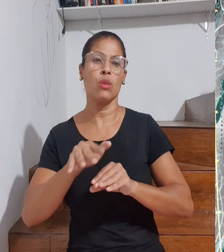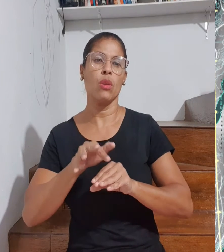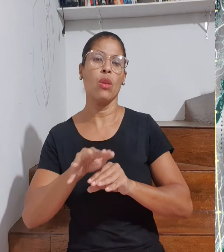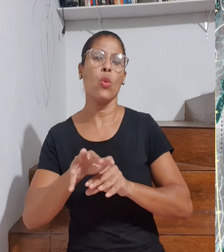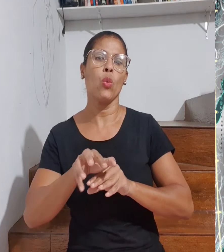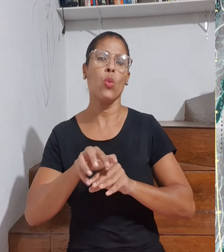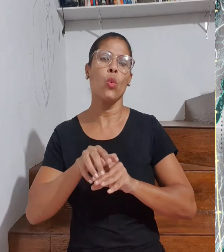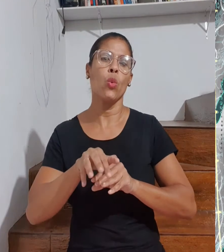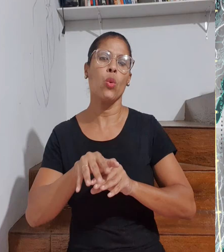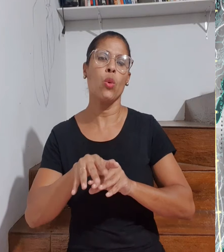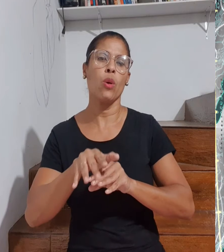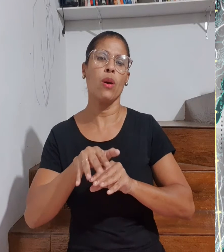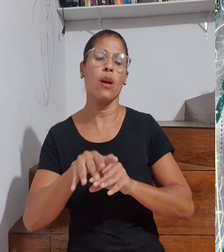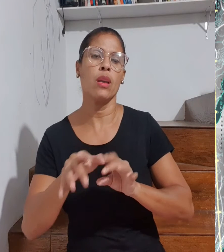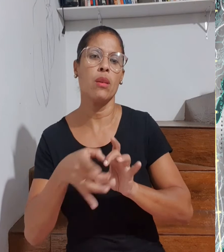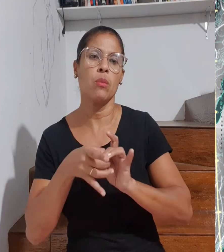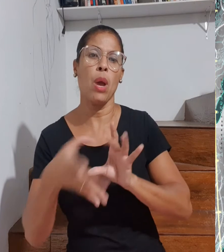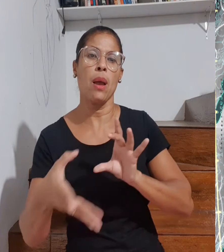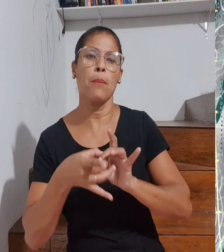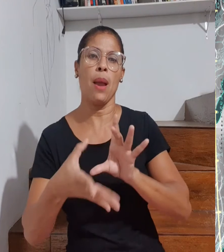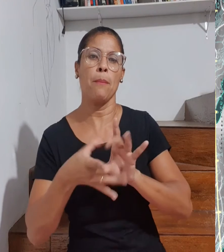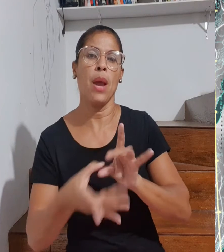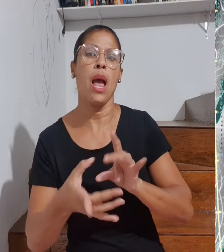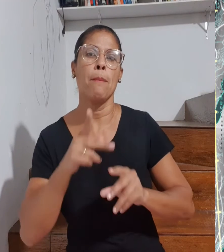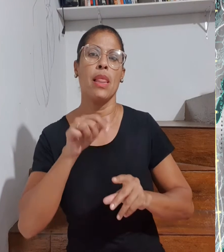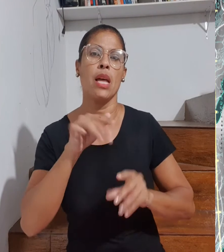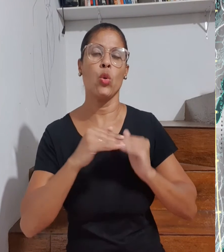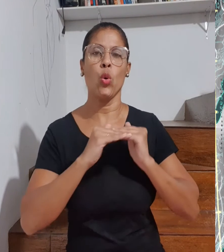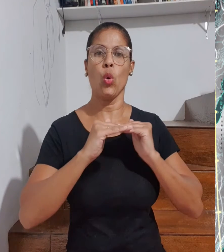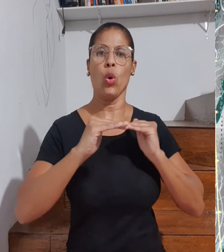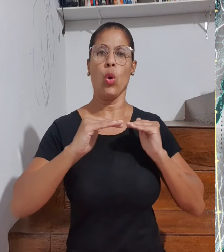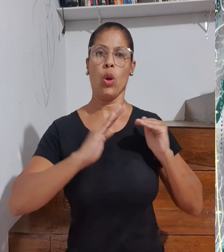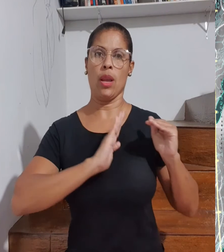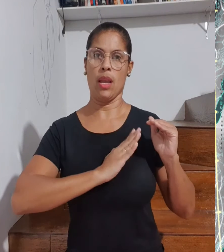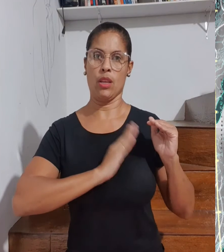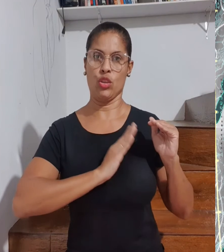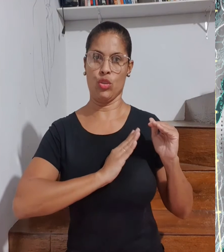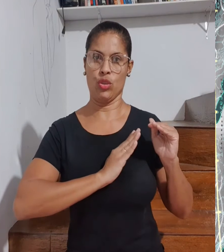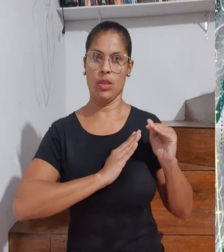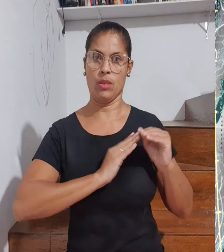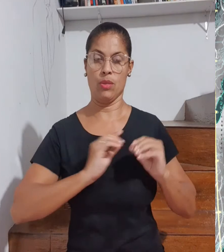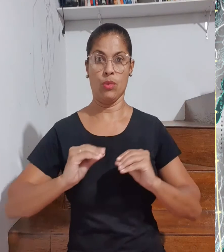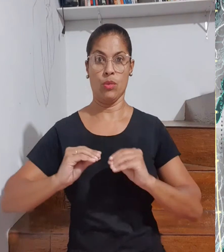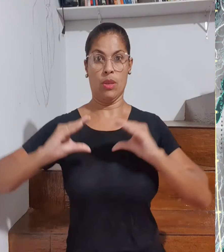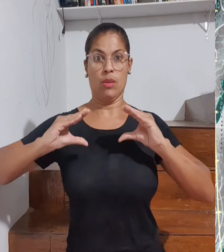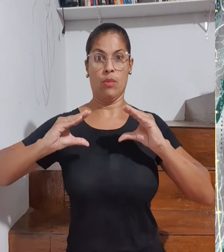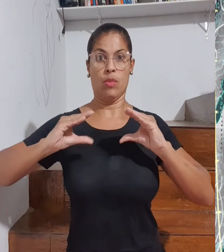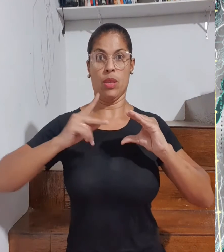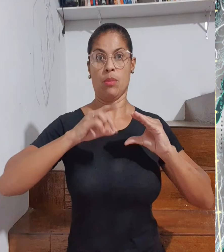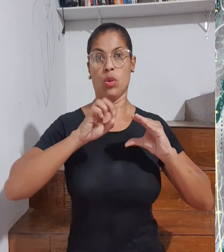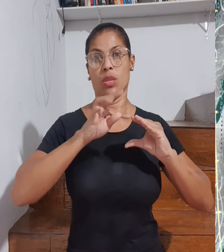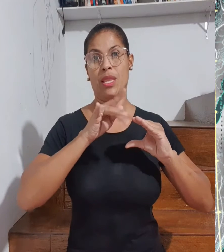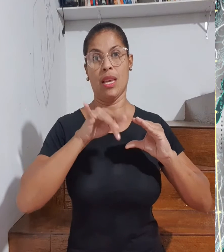consequente diminuição do platô de despolarização cardíaco. Aumenta a corrente de